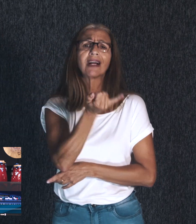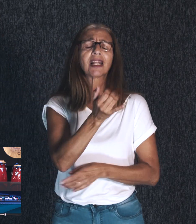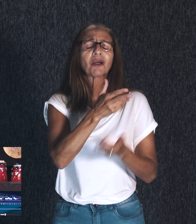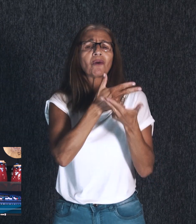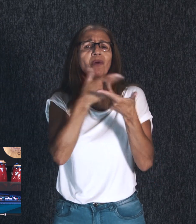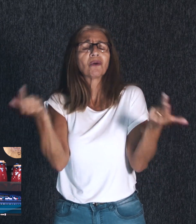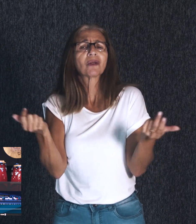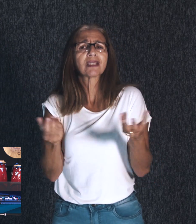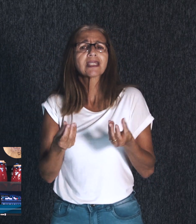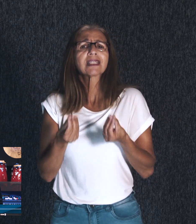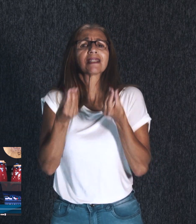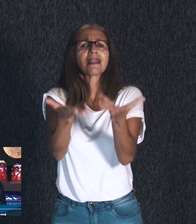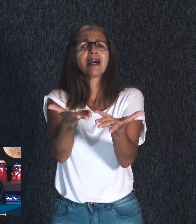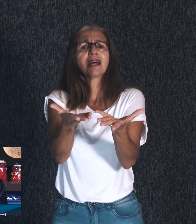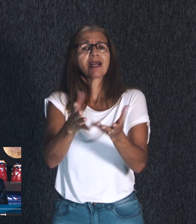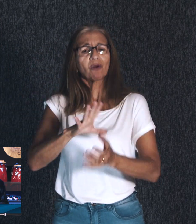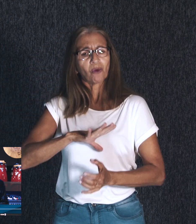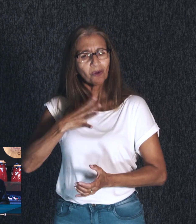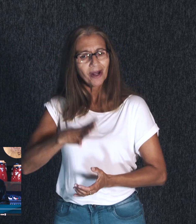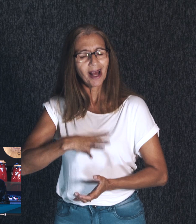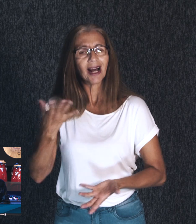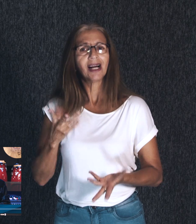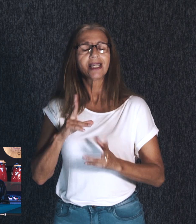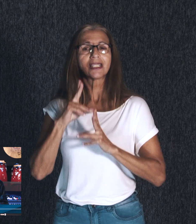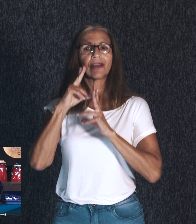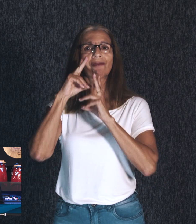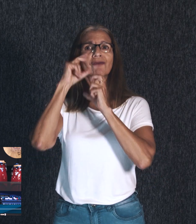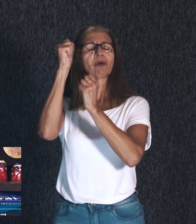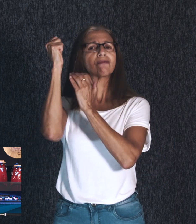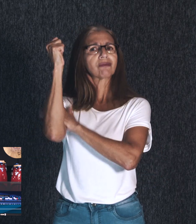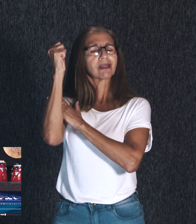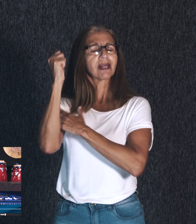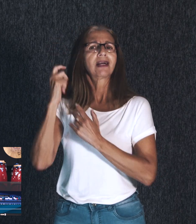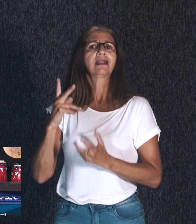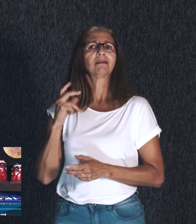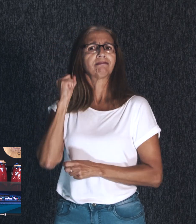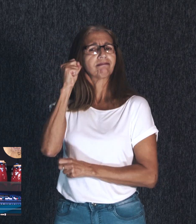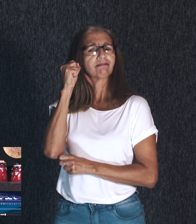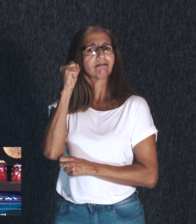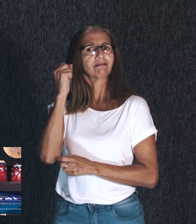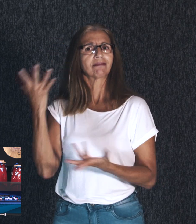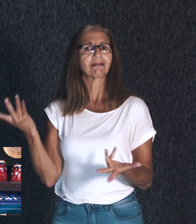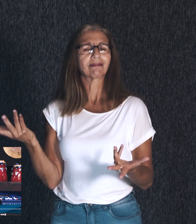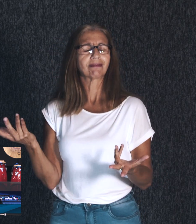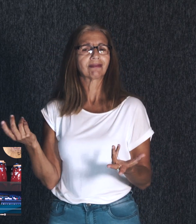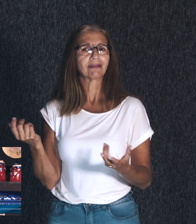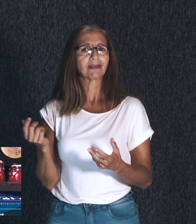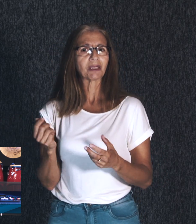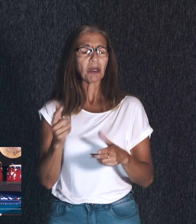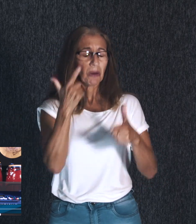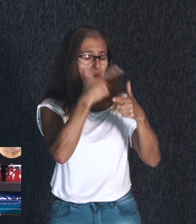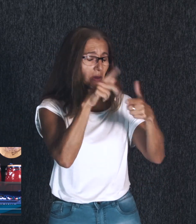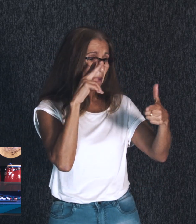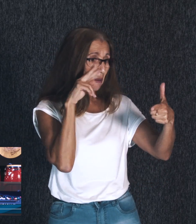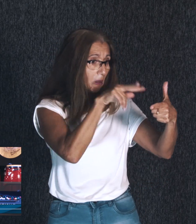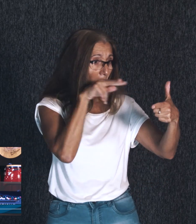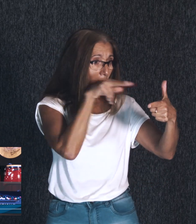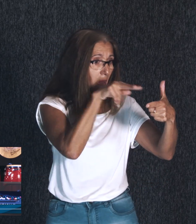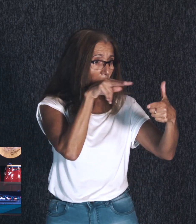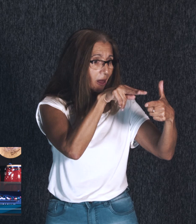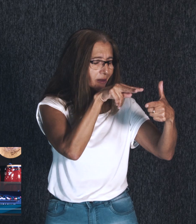para o seu coração, para que você tire os olhos hoje das circunstâncias e coloque os teus olhos no Senhor.